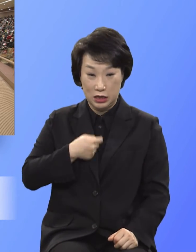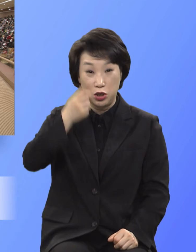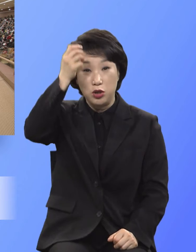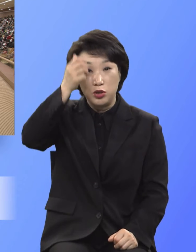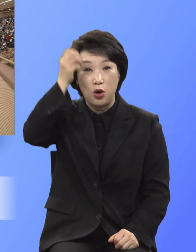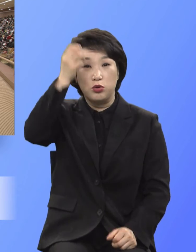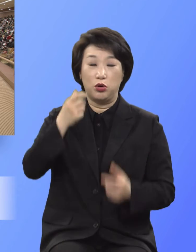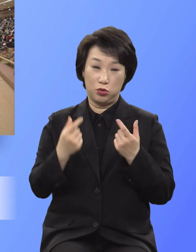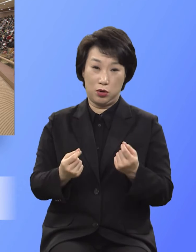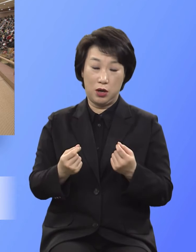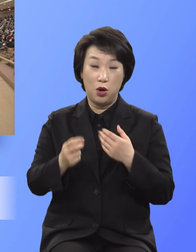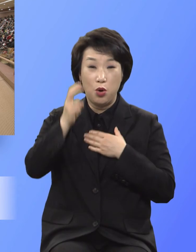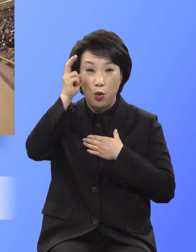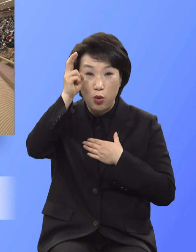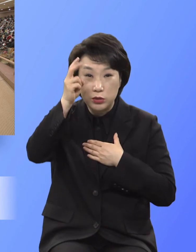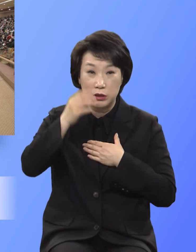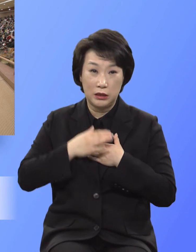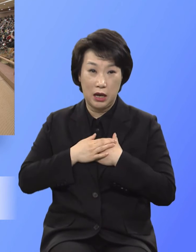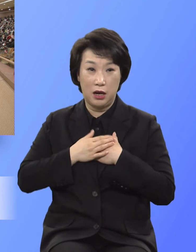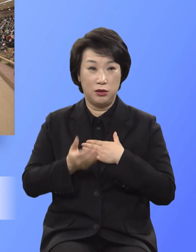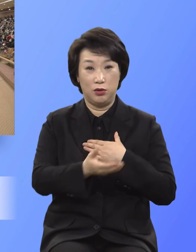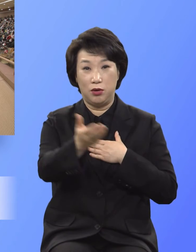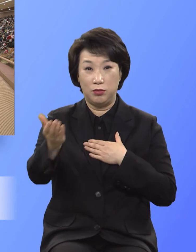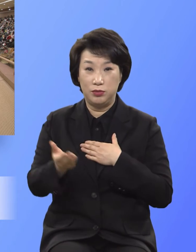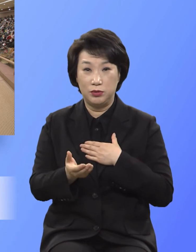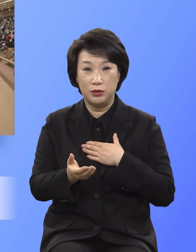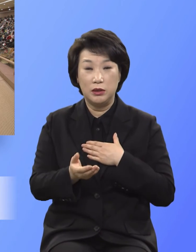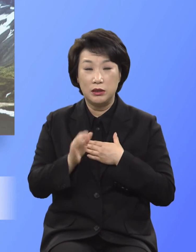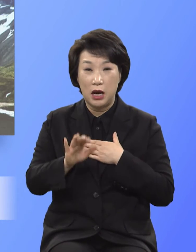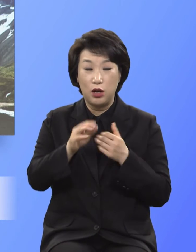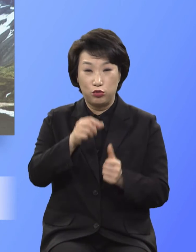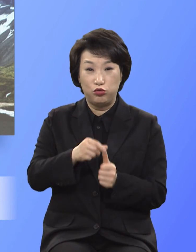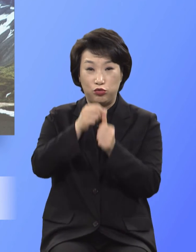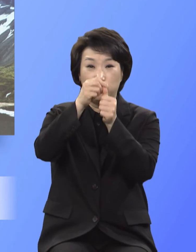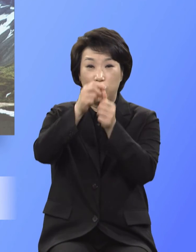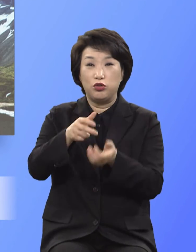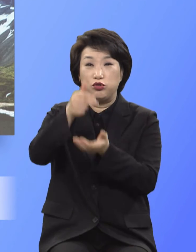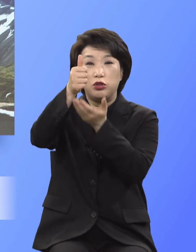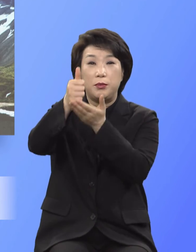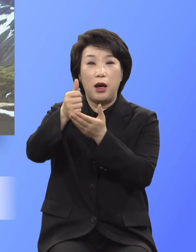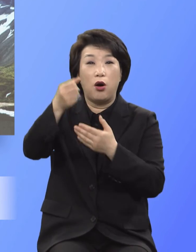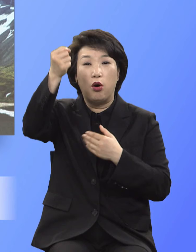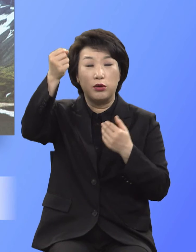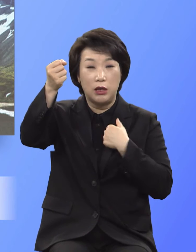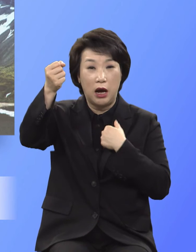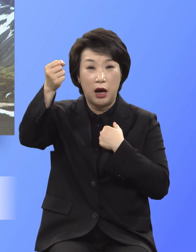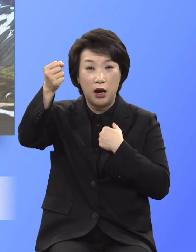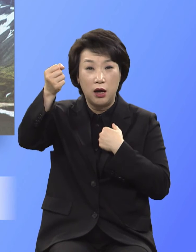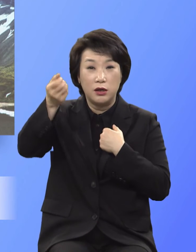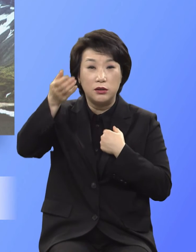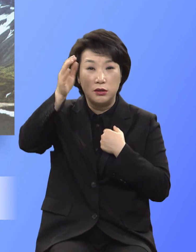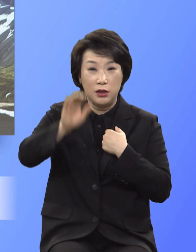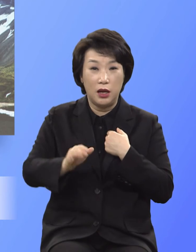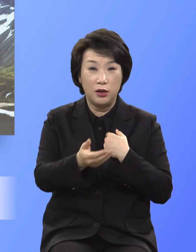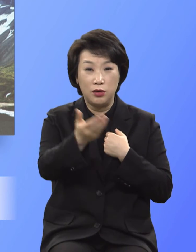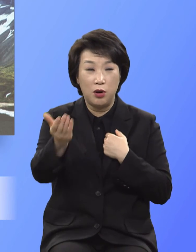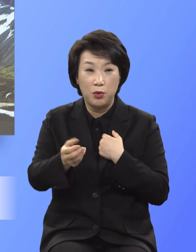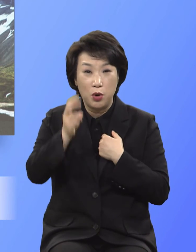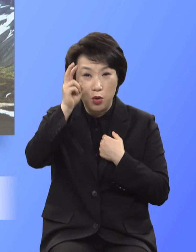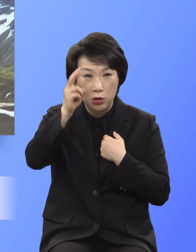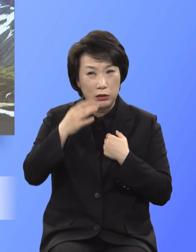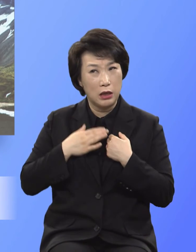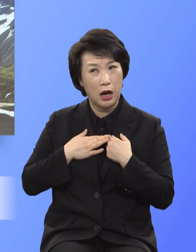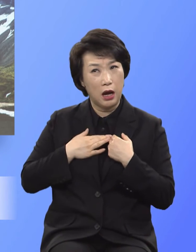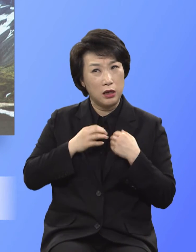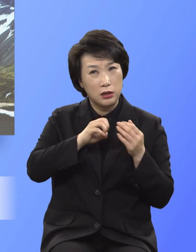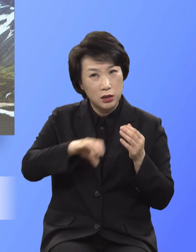영혼도 혹시 여러분들이 구원의 주님의 소유였는데도 불구하고 혹시